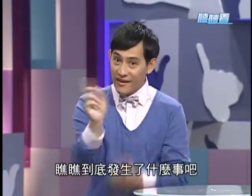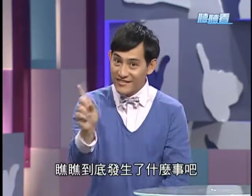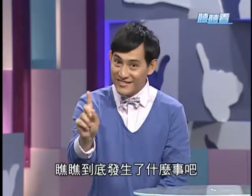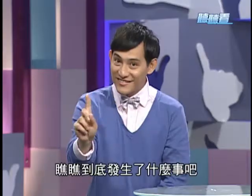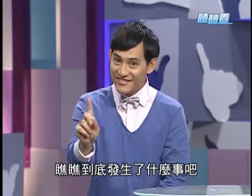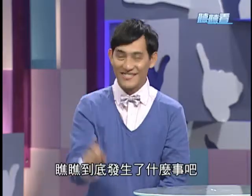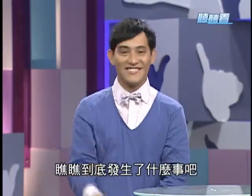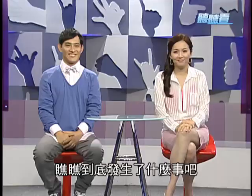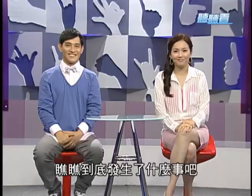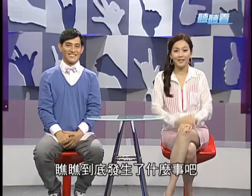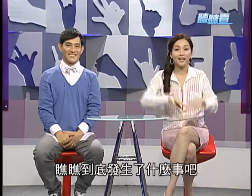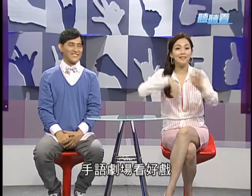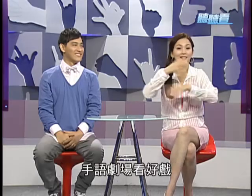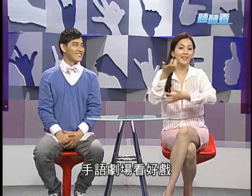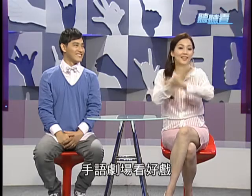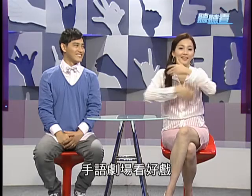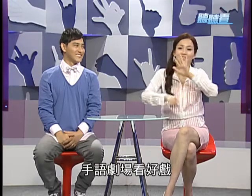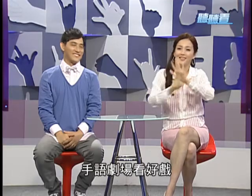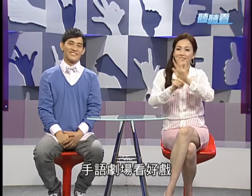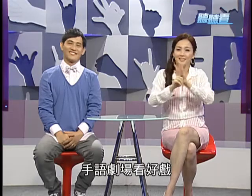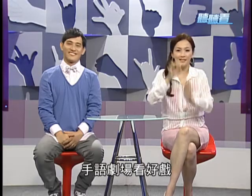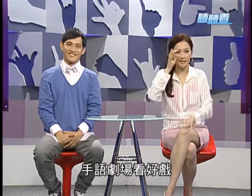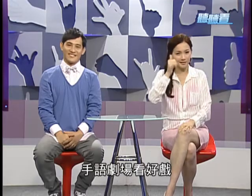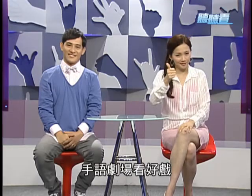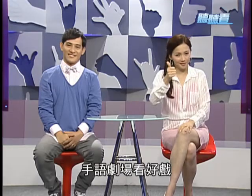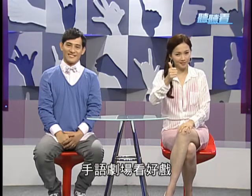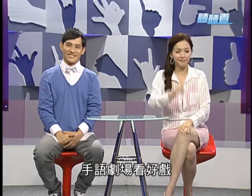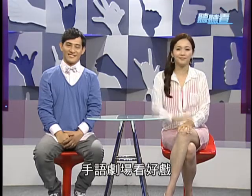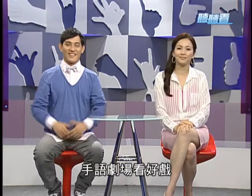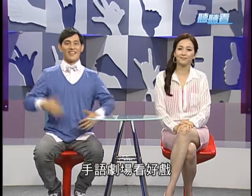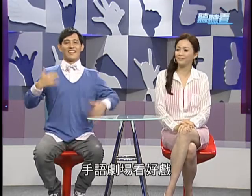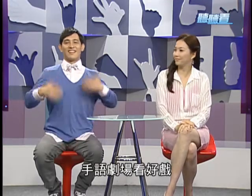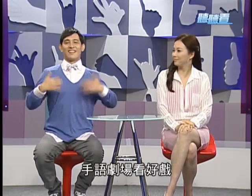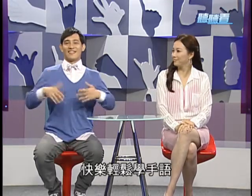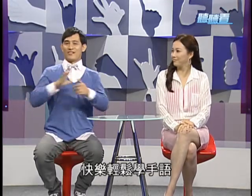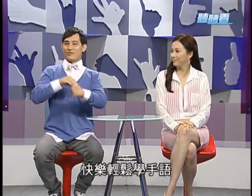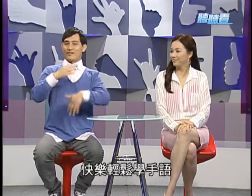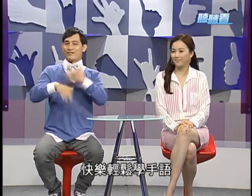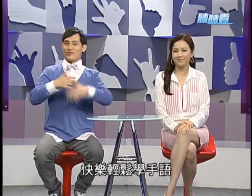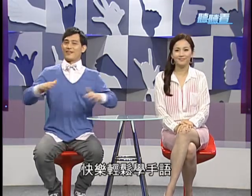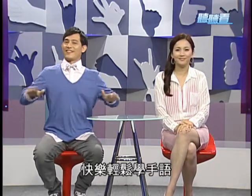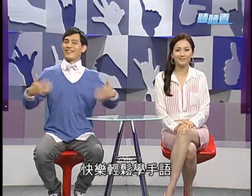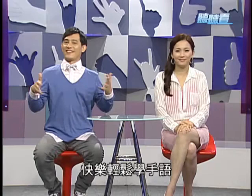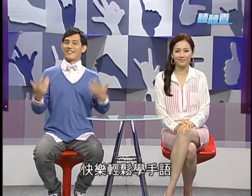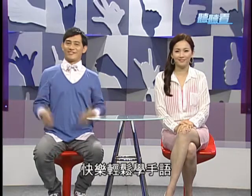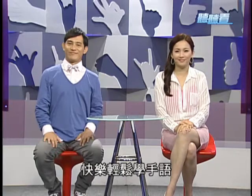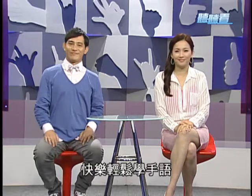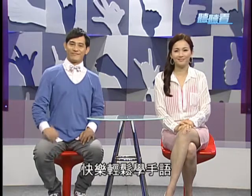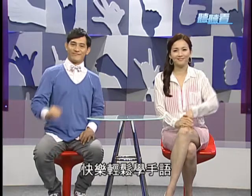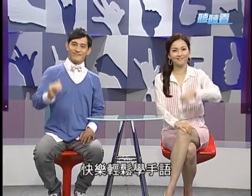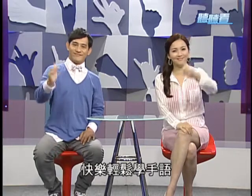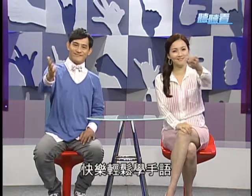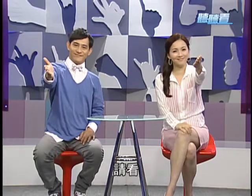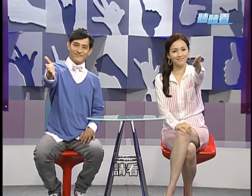事吧。 手语剧场看好戏， 快乐轻松学手语，请看。